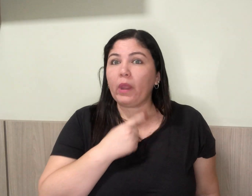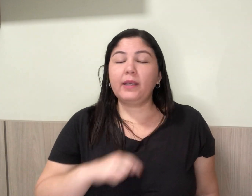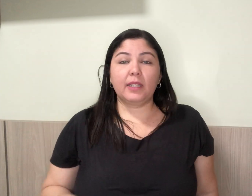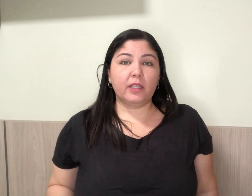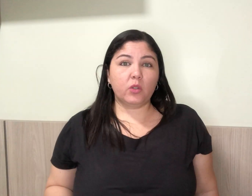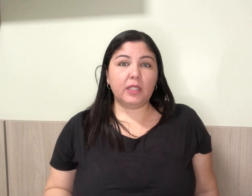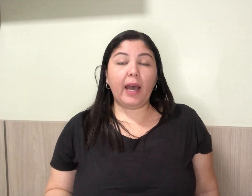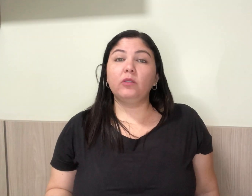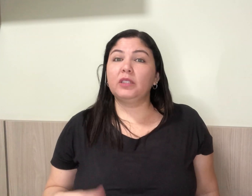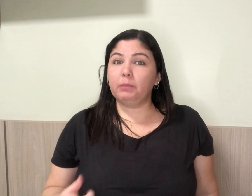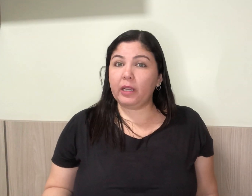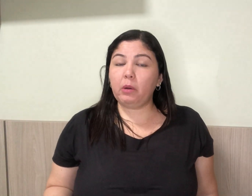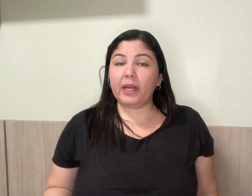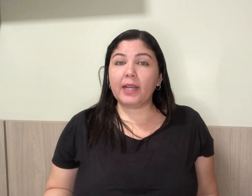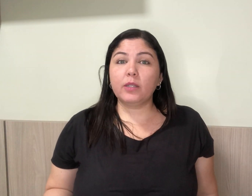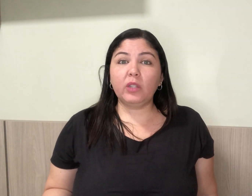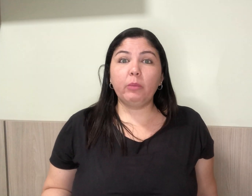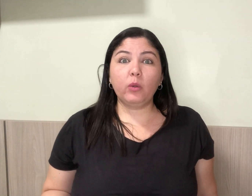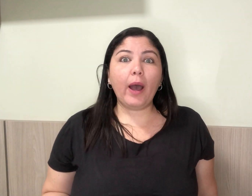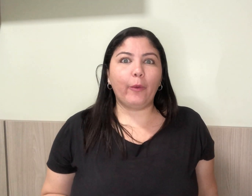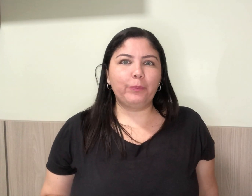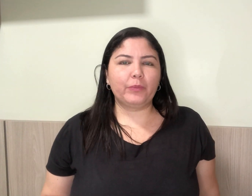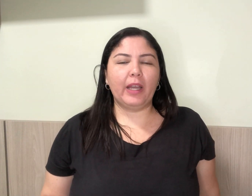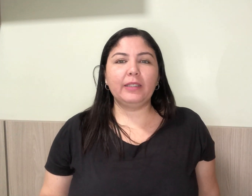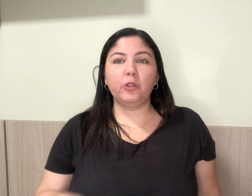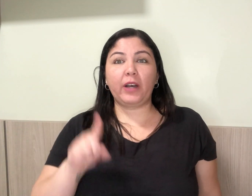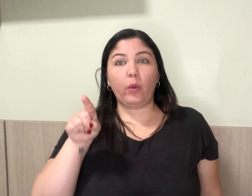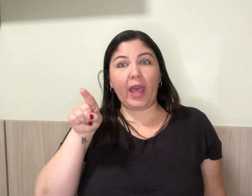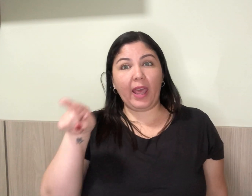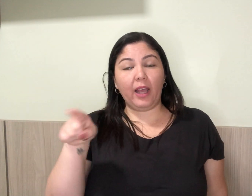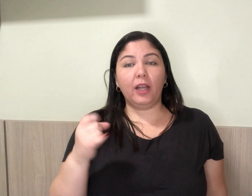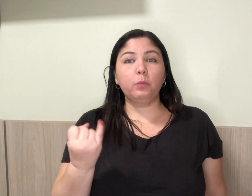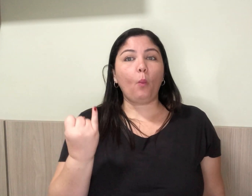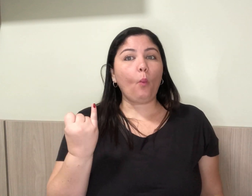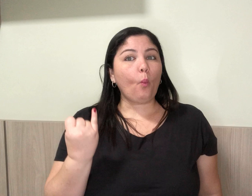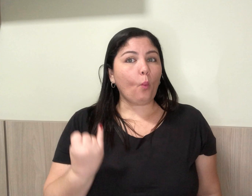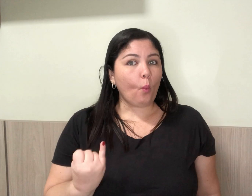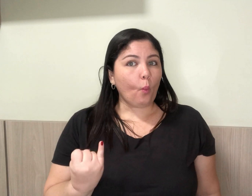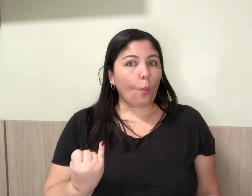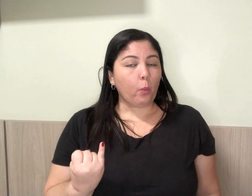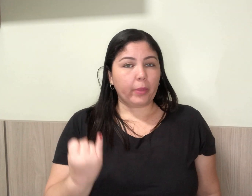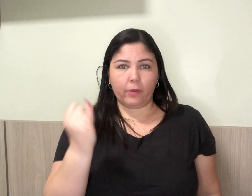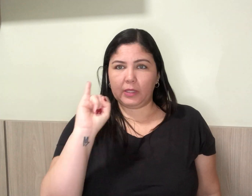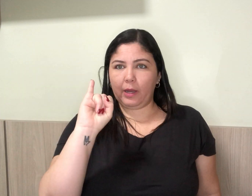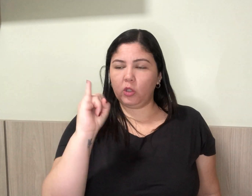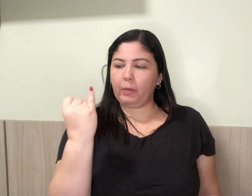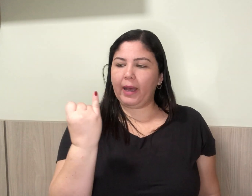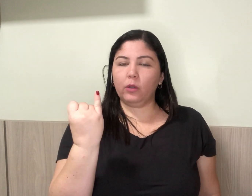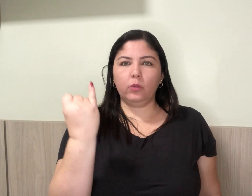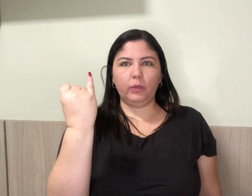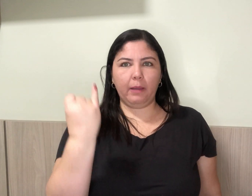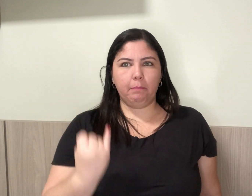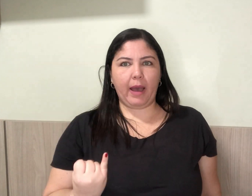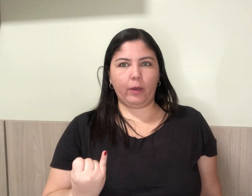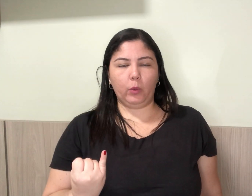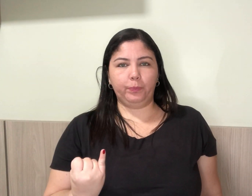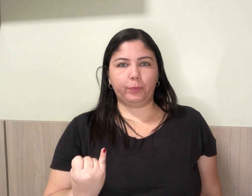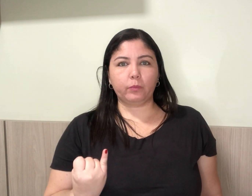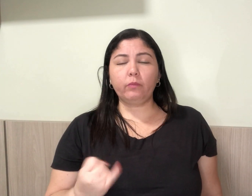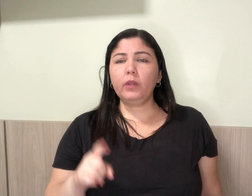isso aqui associado. Isso também é uma marcação não manual, né? Então, eu falo ela, sinal de magro, né? Magro.